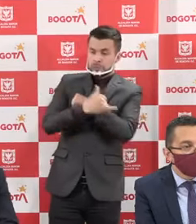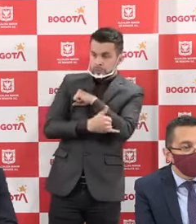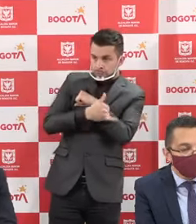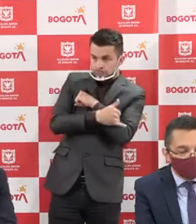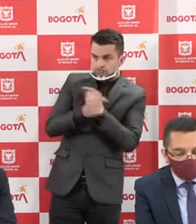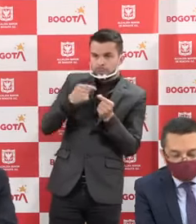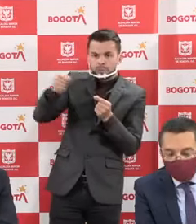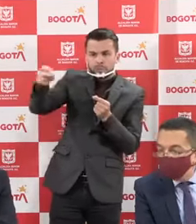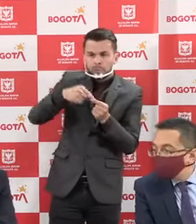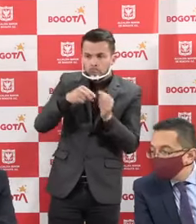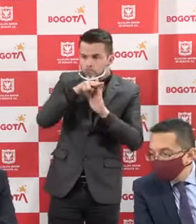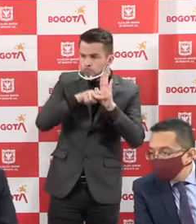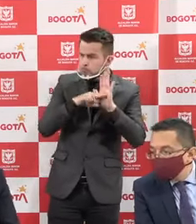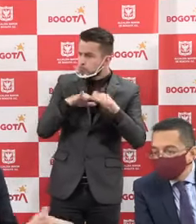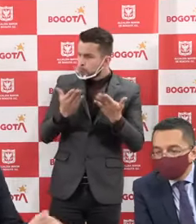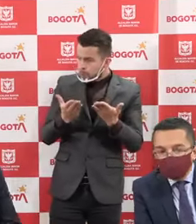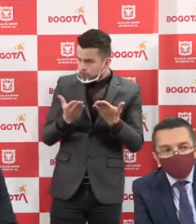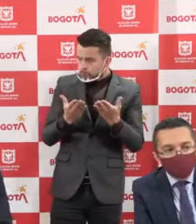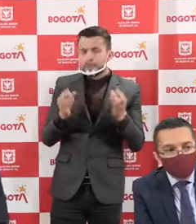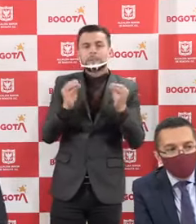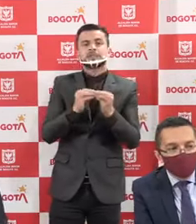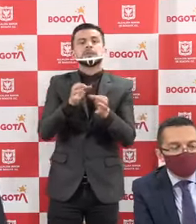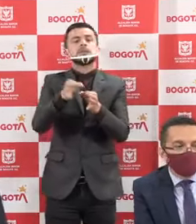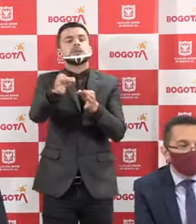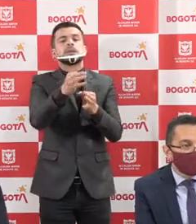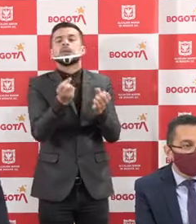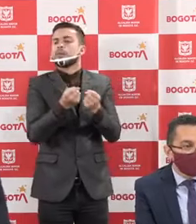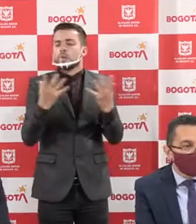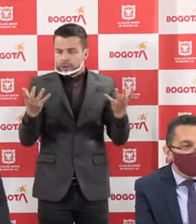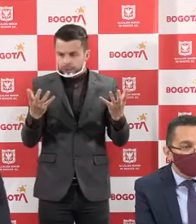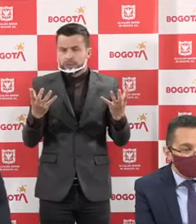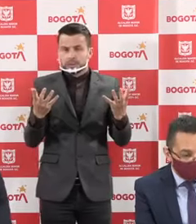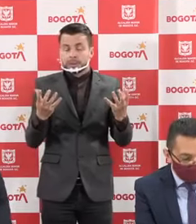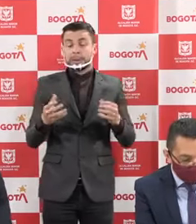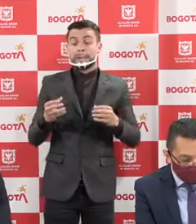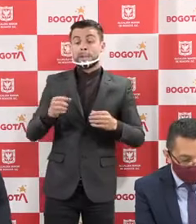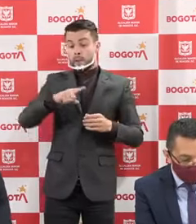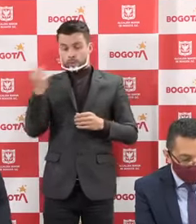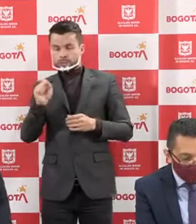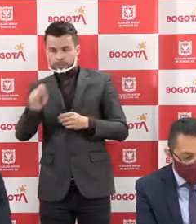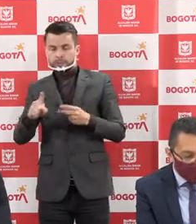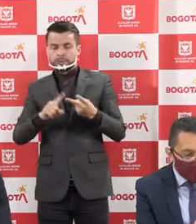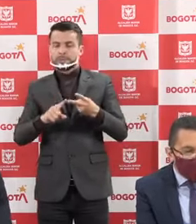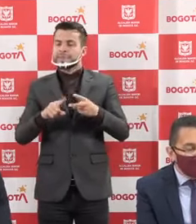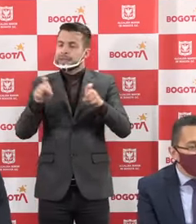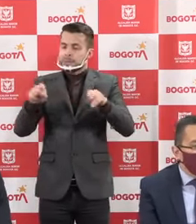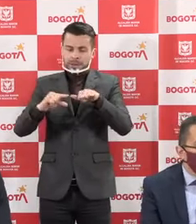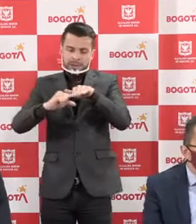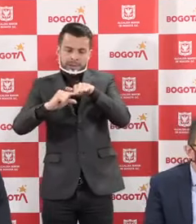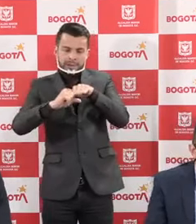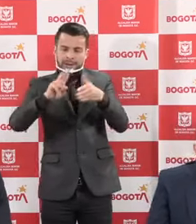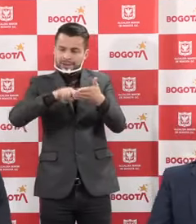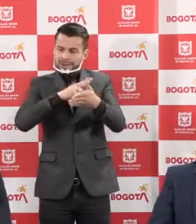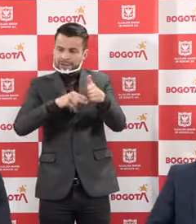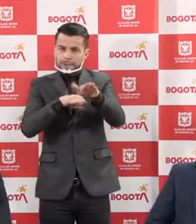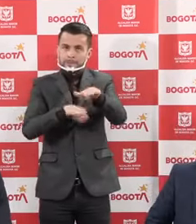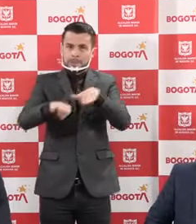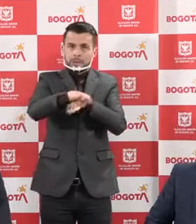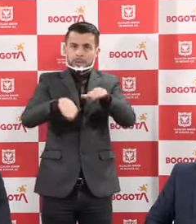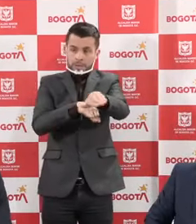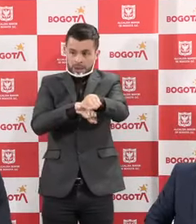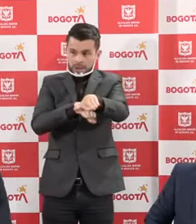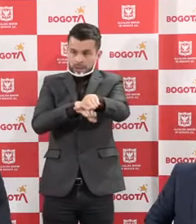municipio cómo se controlaría además pronto así volverá en algún momento el pico y placa el gobierno